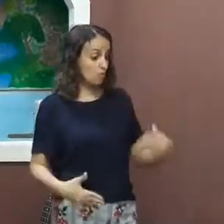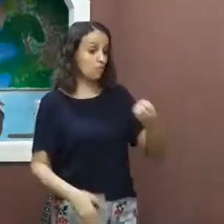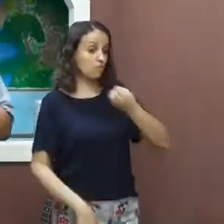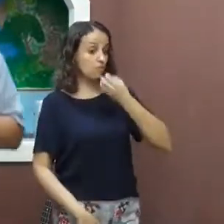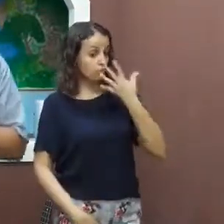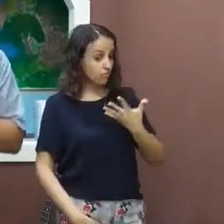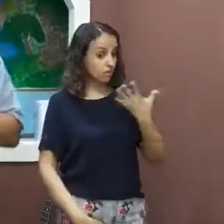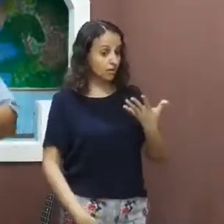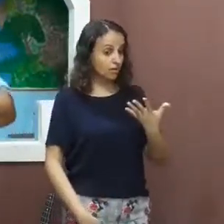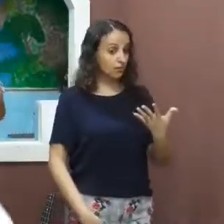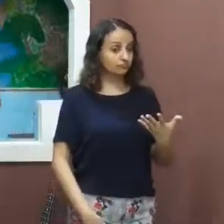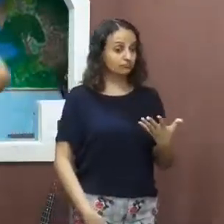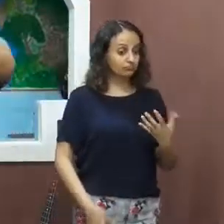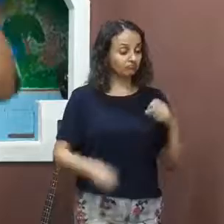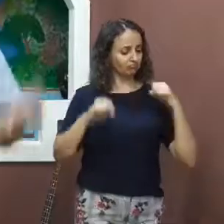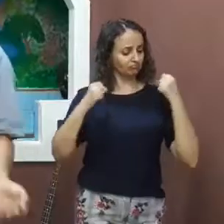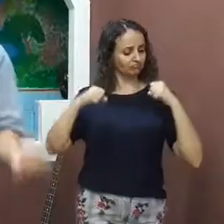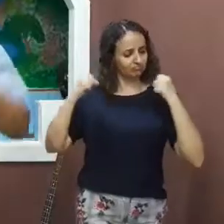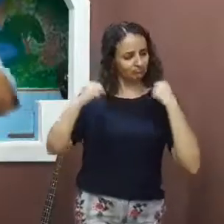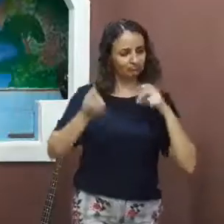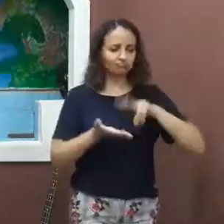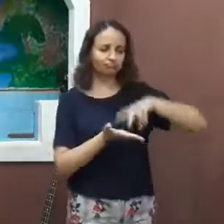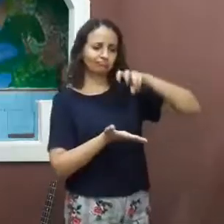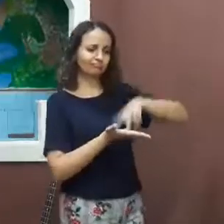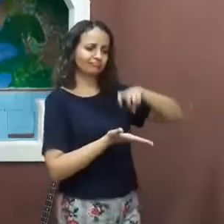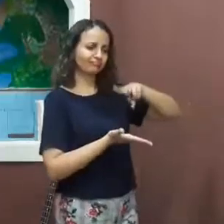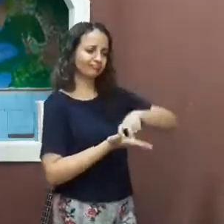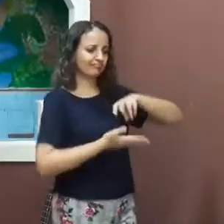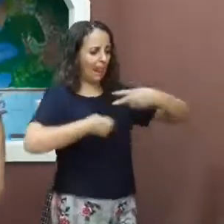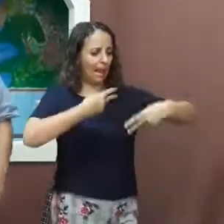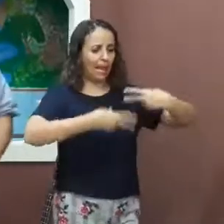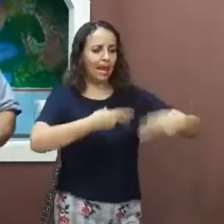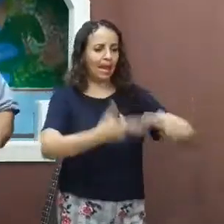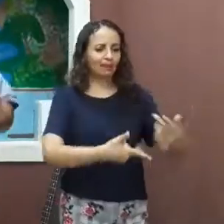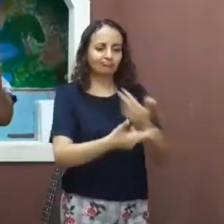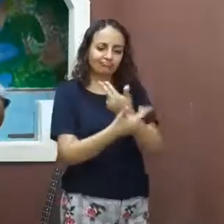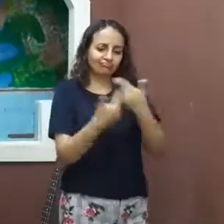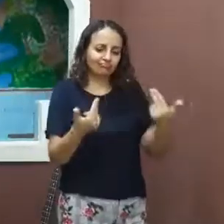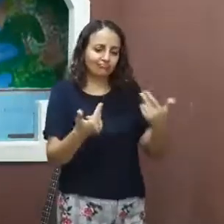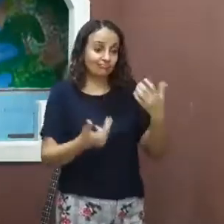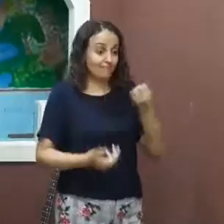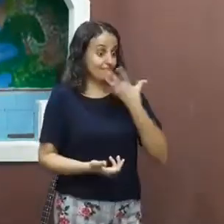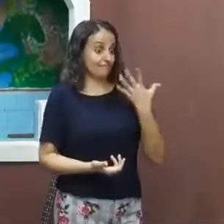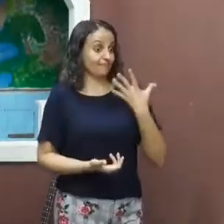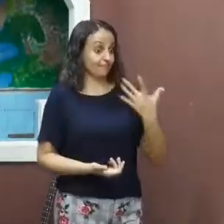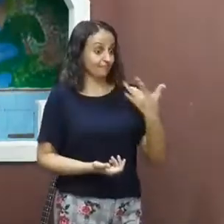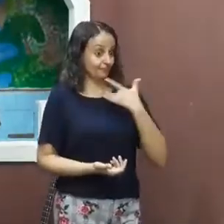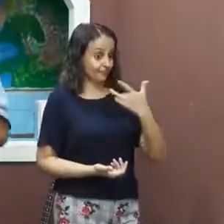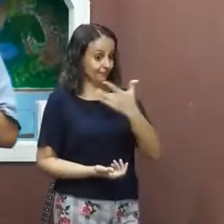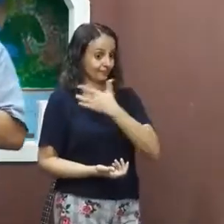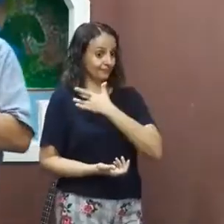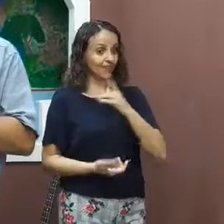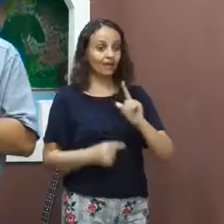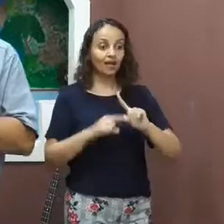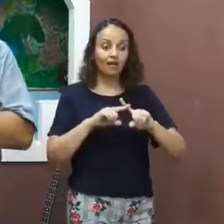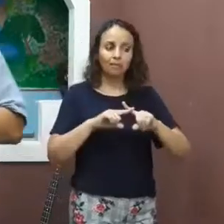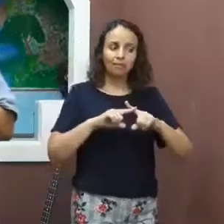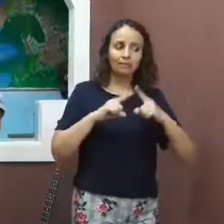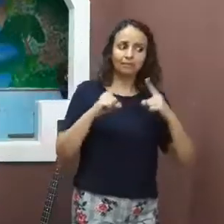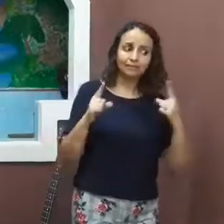bem, fisicamente bem, consegue pular, saltar, rolar, está muito bom, mas